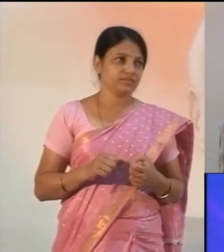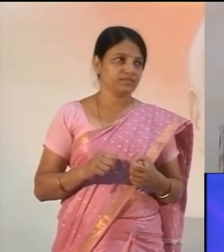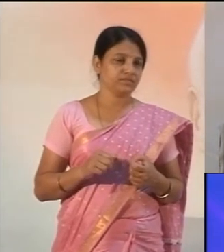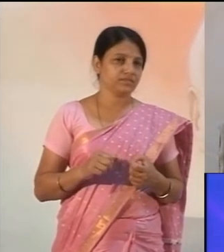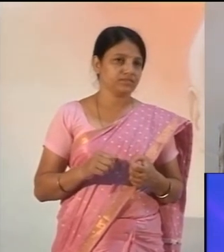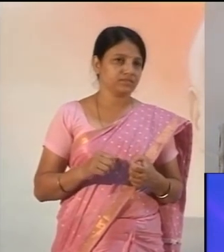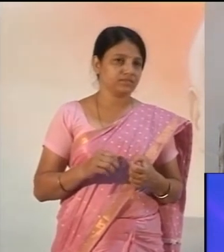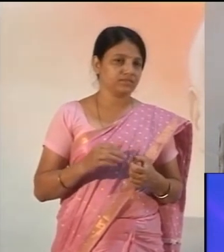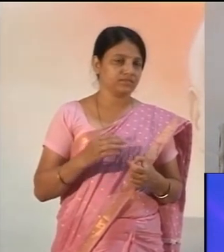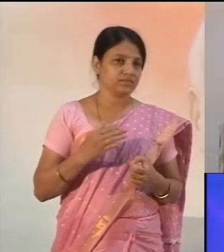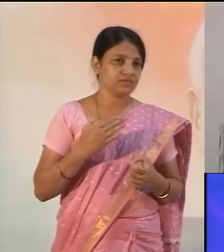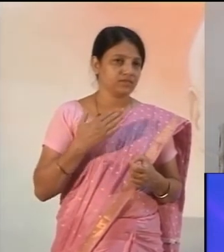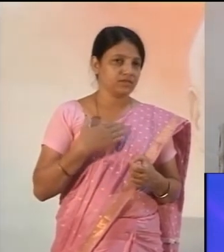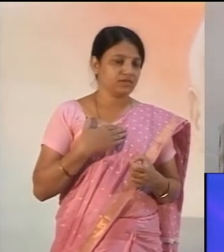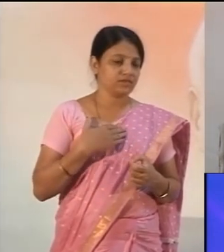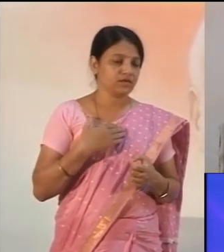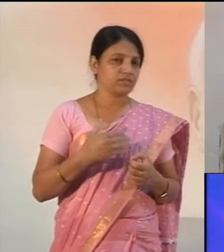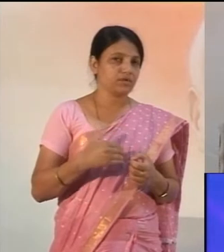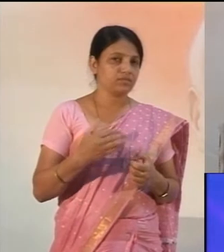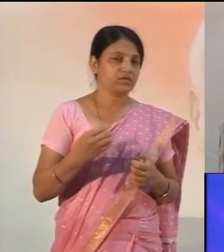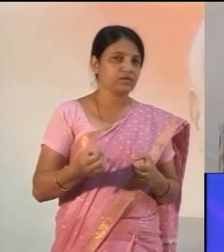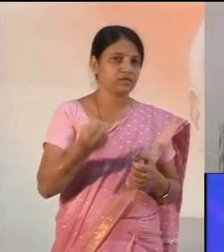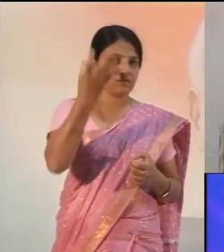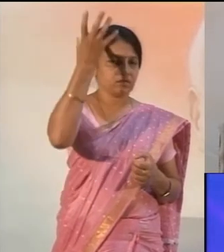हम अपनी दिनचर्या की शुरुआत